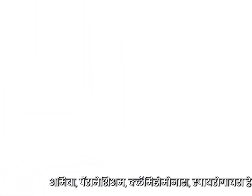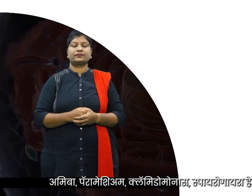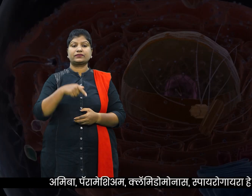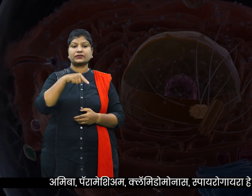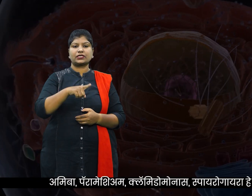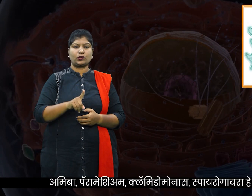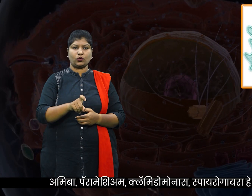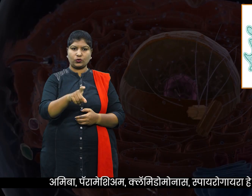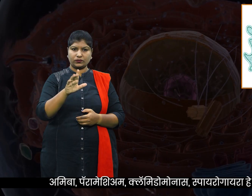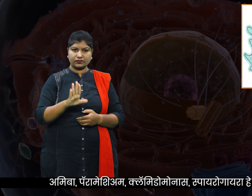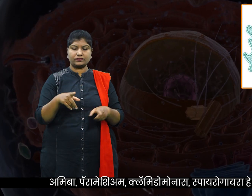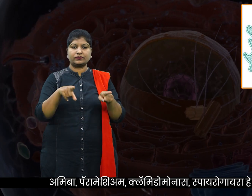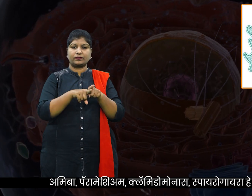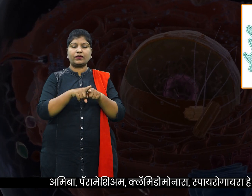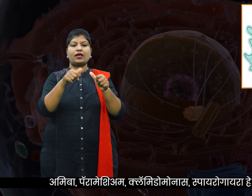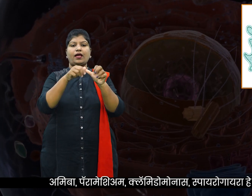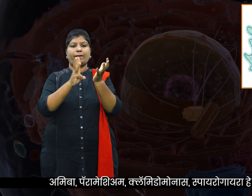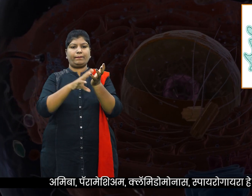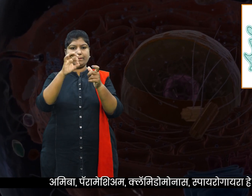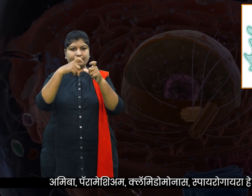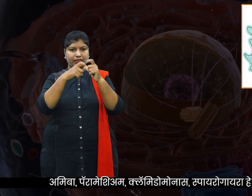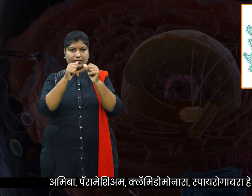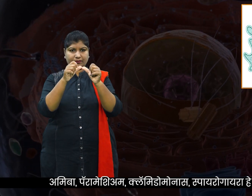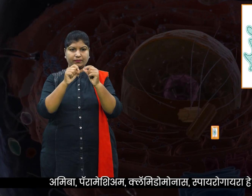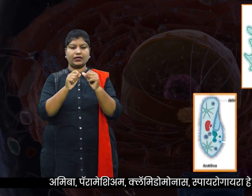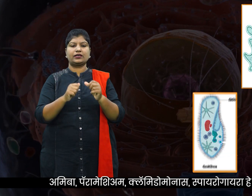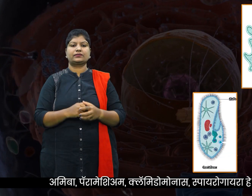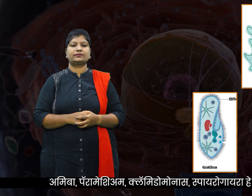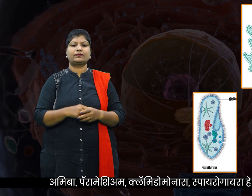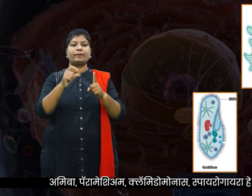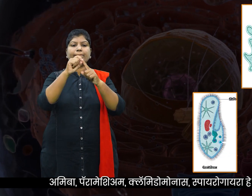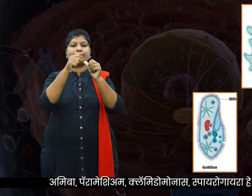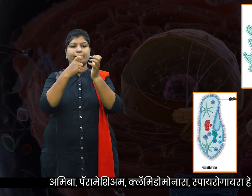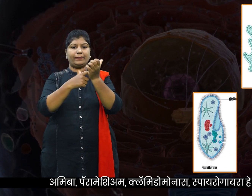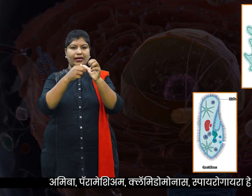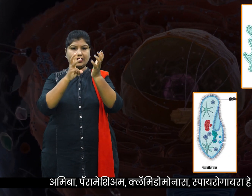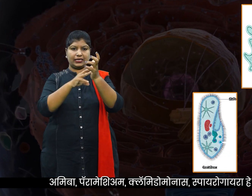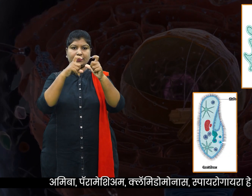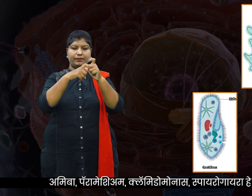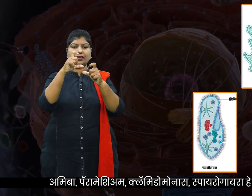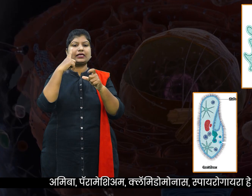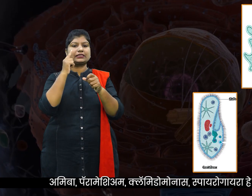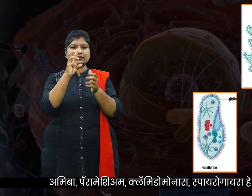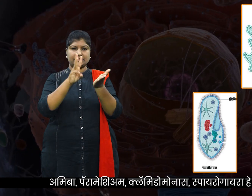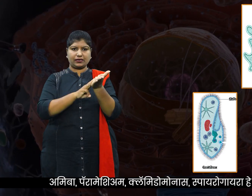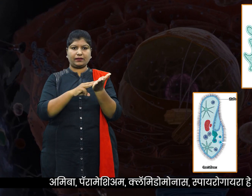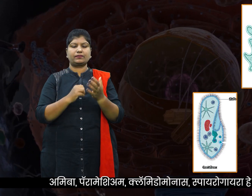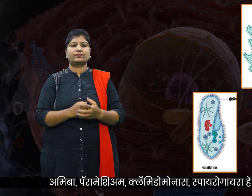अमिबा, पॅरामेशियम, क्लॅमिडोमोनास, स्पायरोगायरा हे सूक्ष्मजीव आहेत.